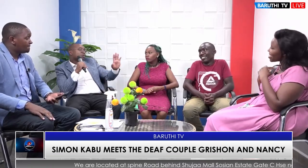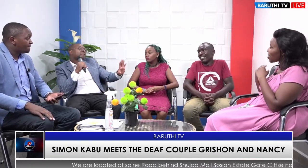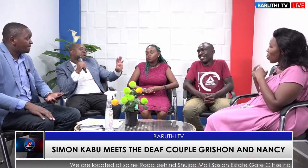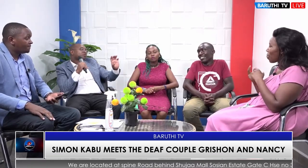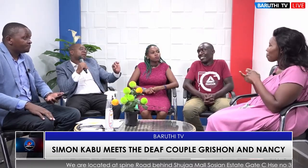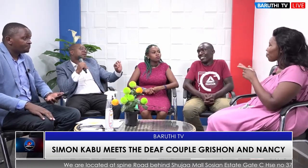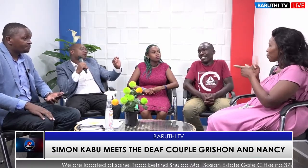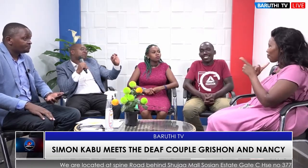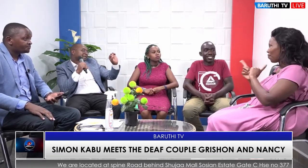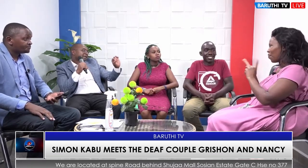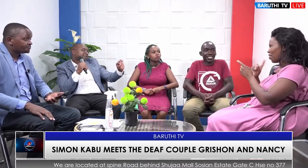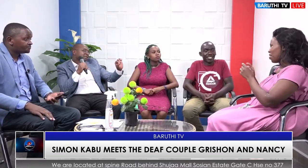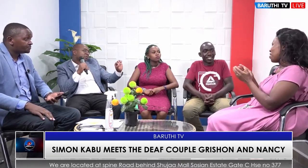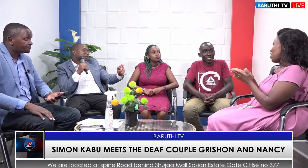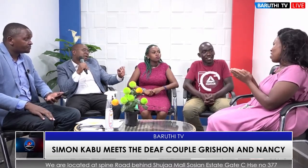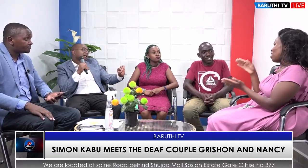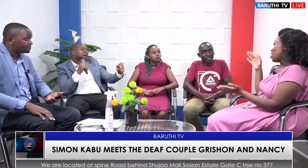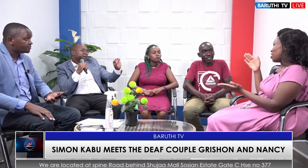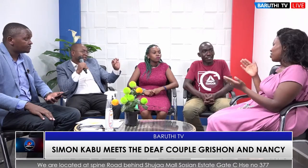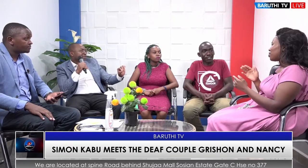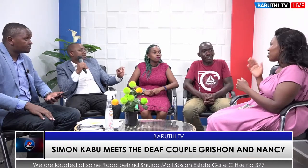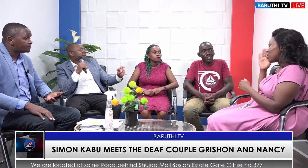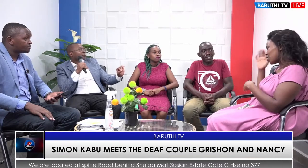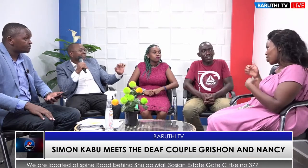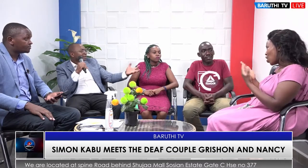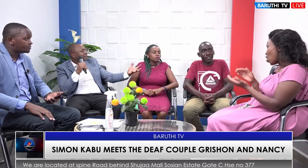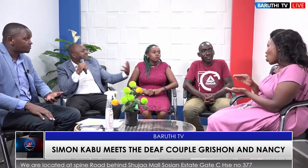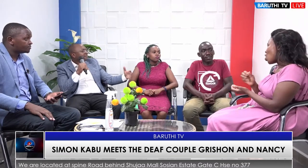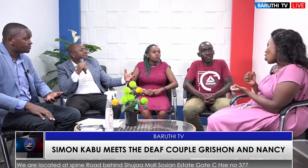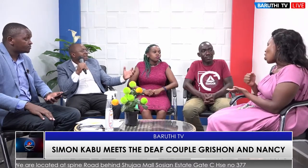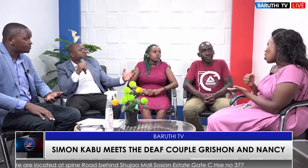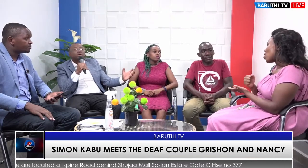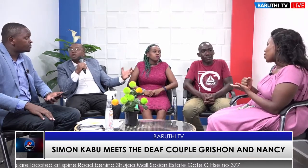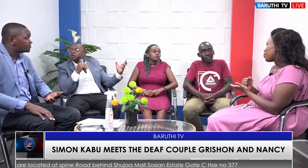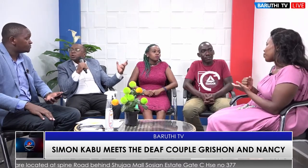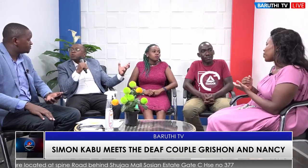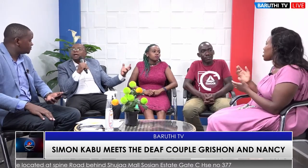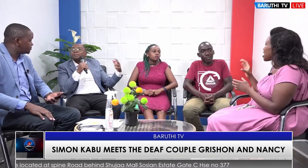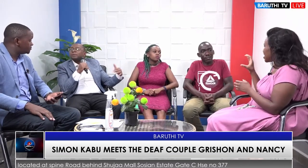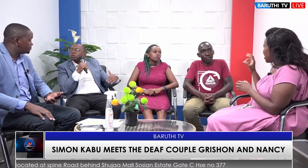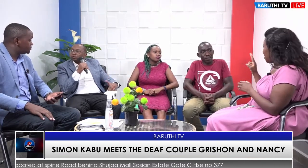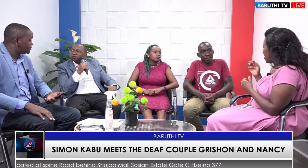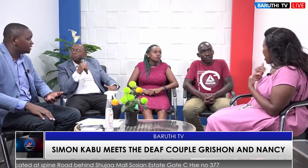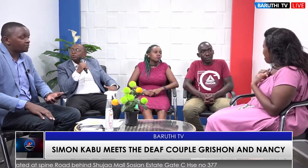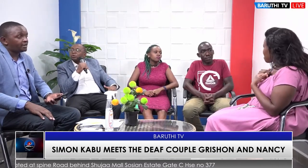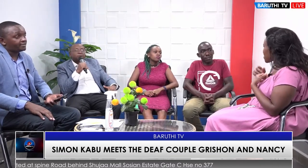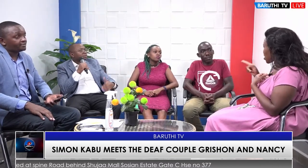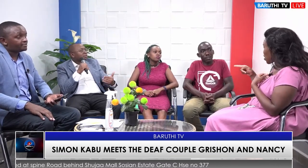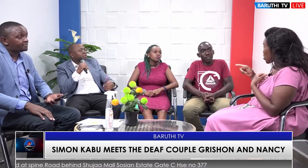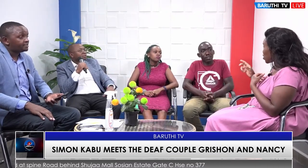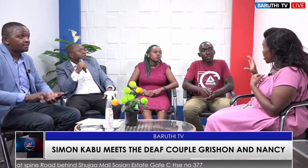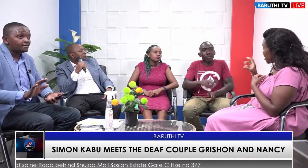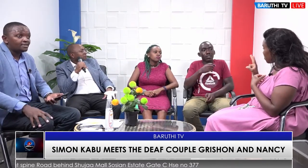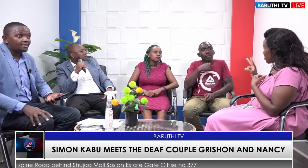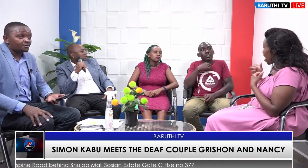He's saying that he's very honored meeting you because you are a great person. Kuonekana kwako ni so rare and he's so